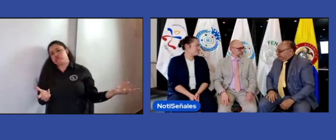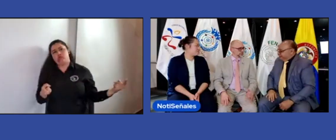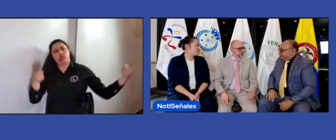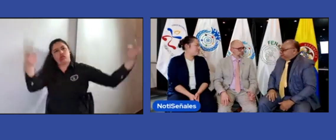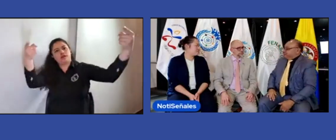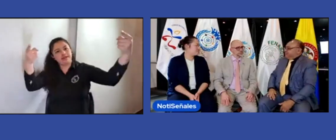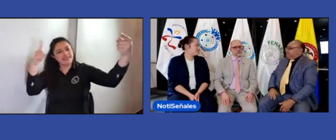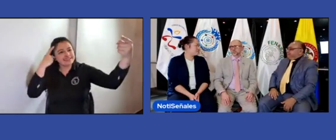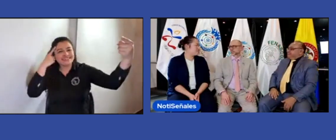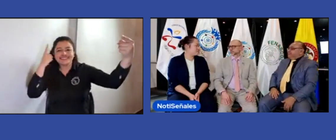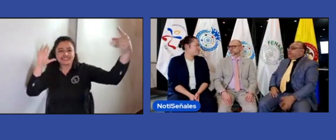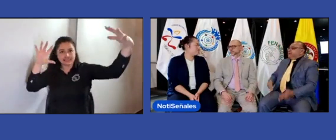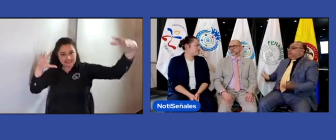trabajemos por eso que estamos buscando